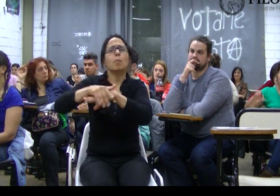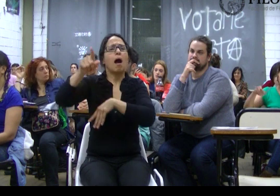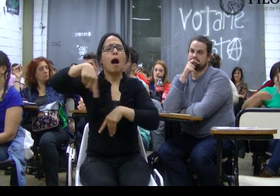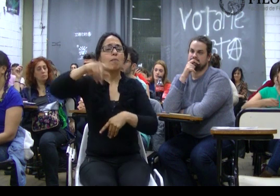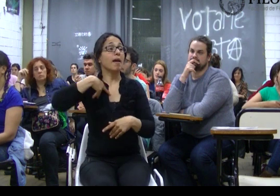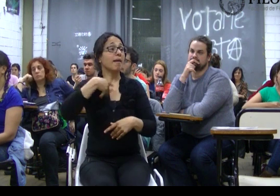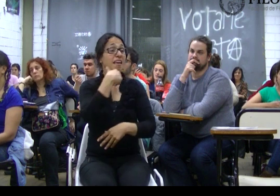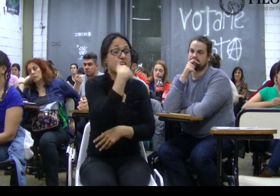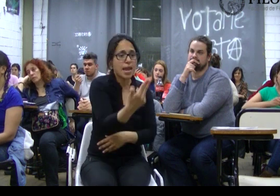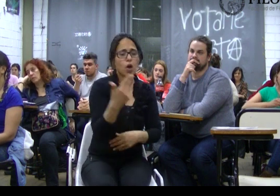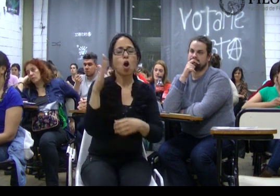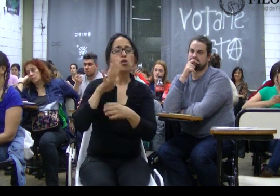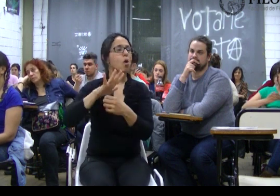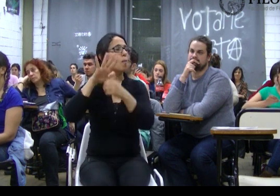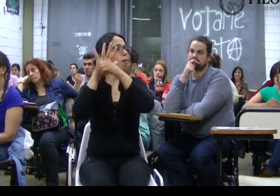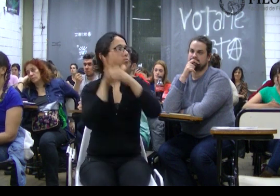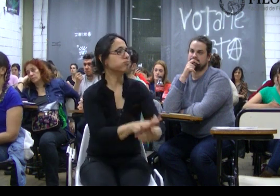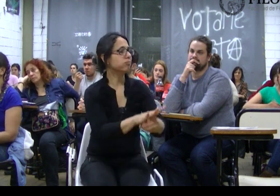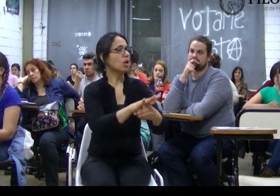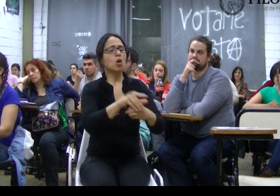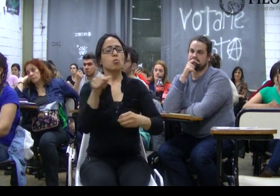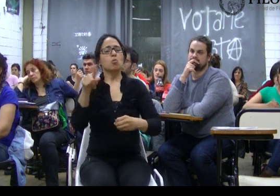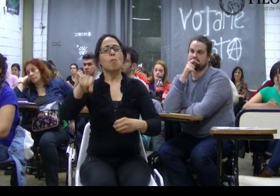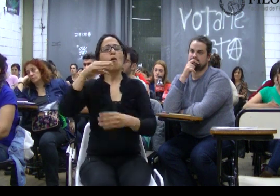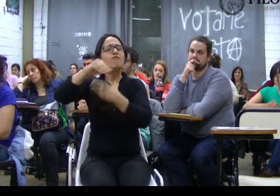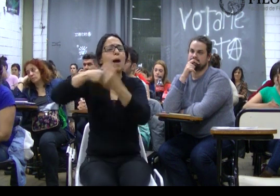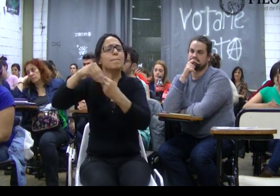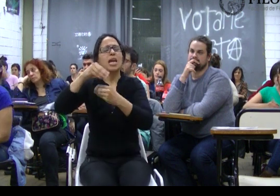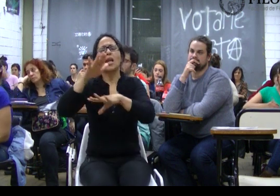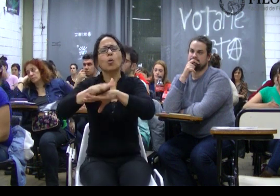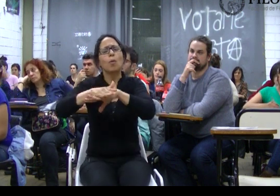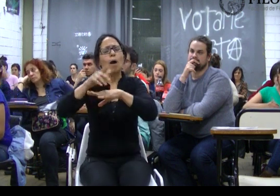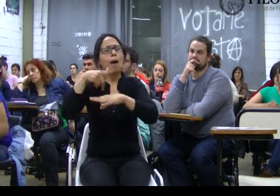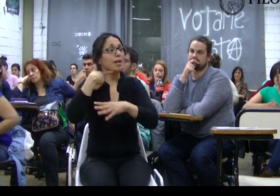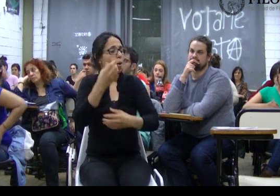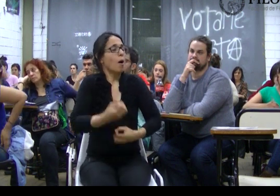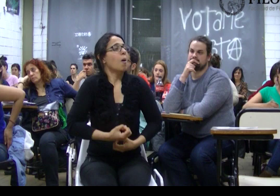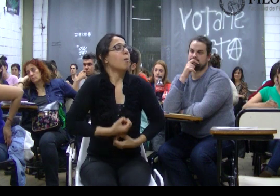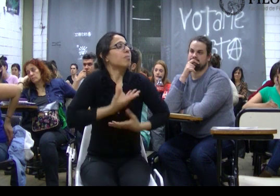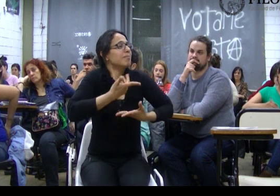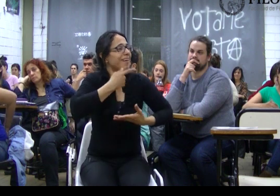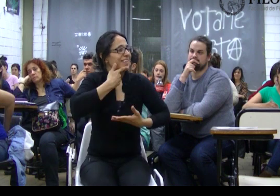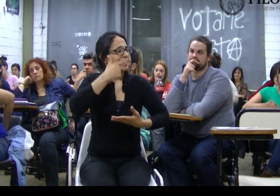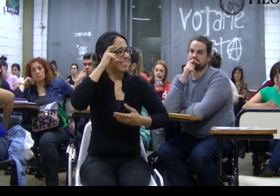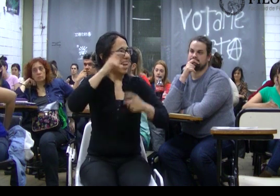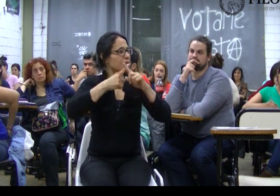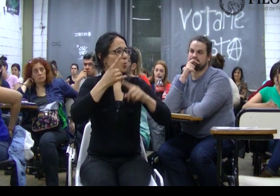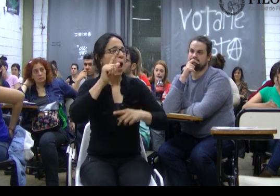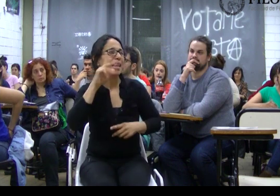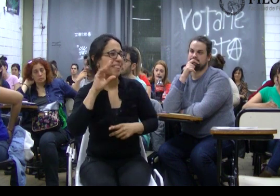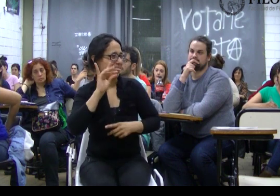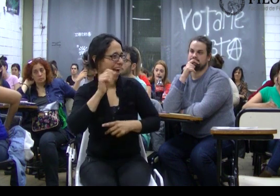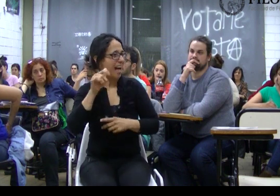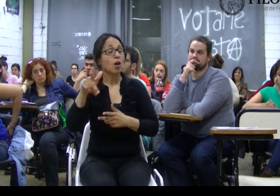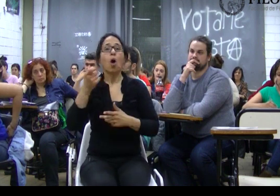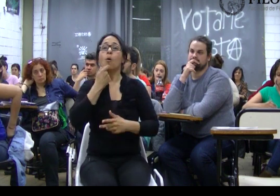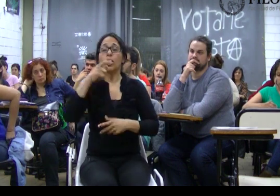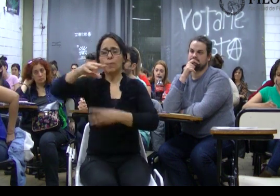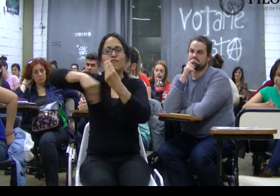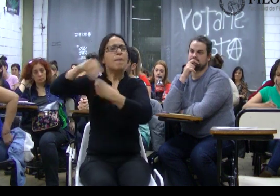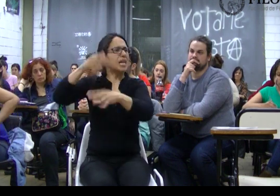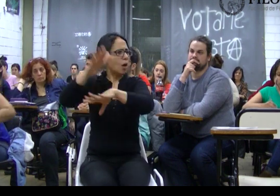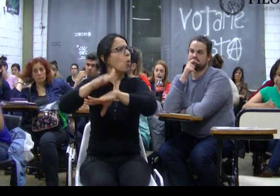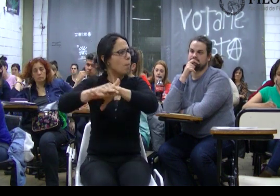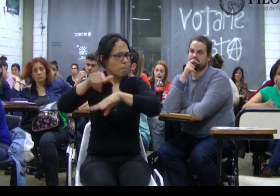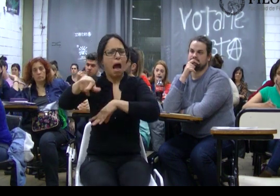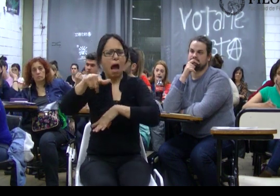permiten desarrollar su propia sexualidad. Las familias son las que esterilizan a las niñas con discapacidad intelectual.